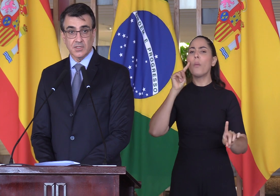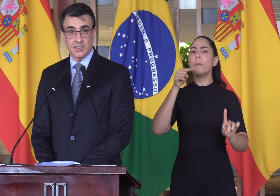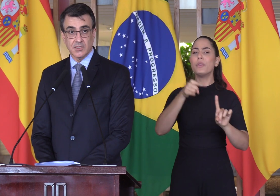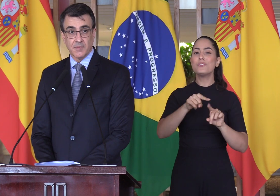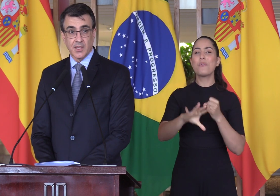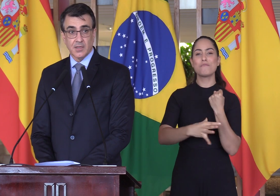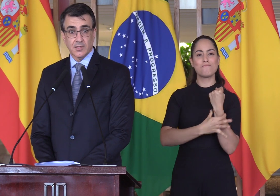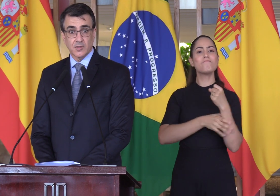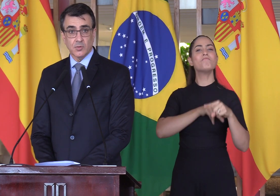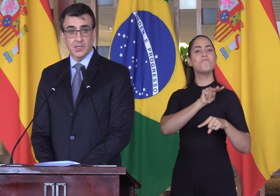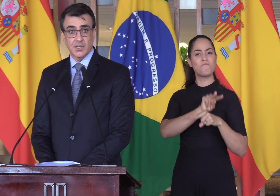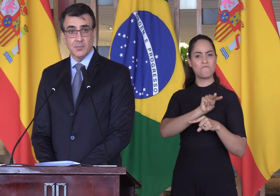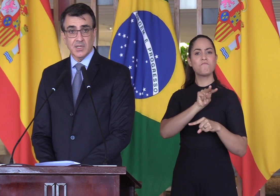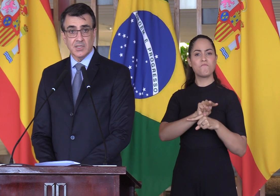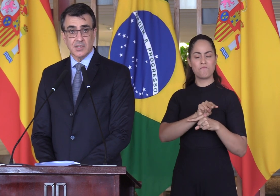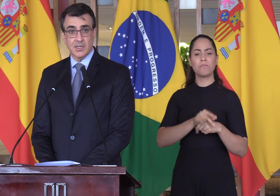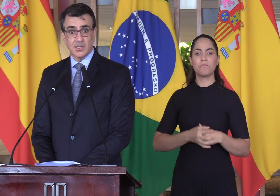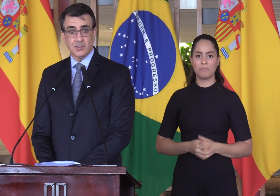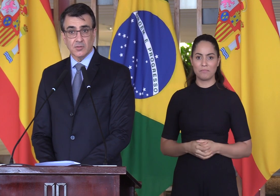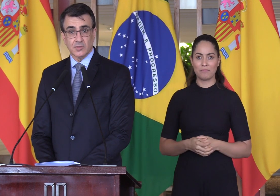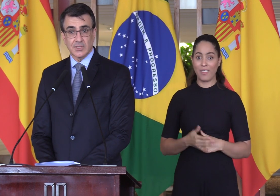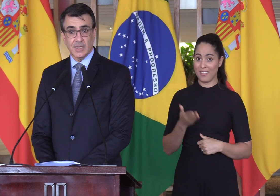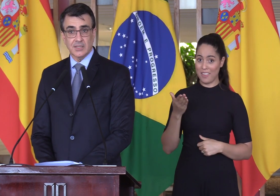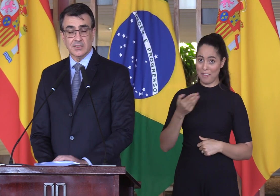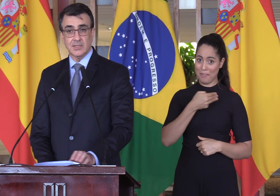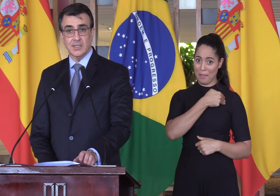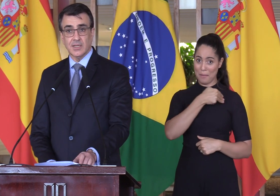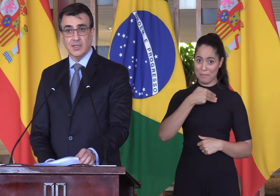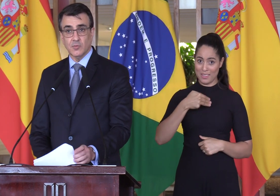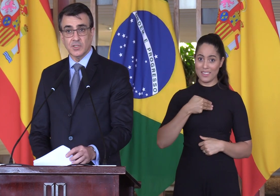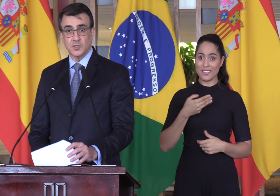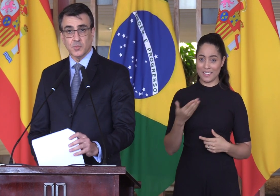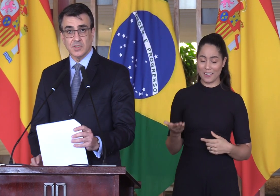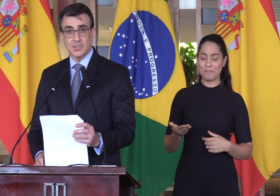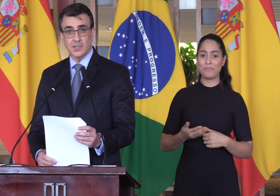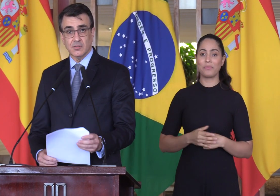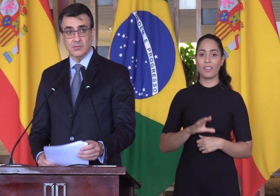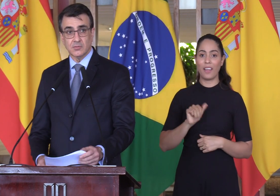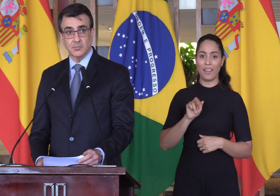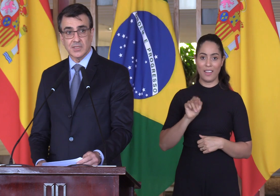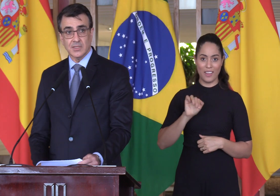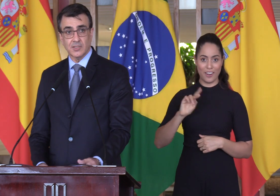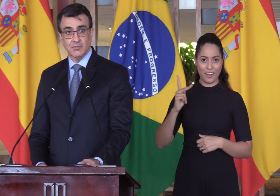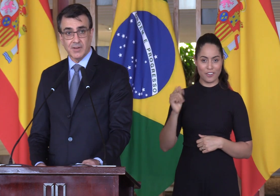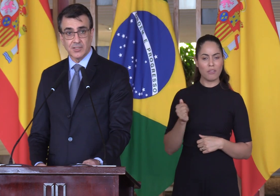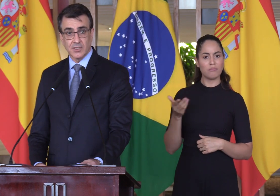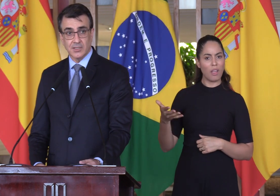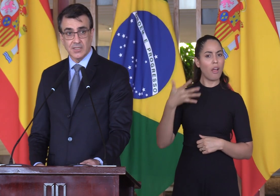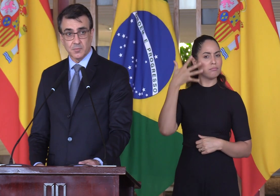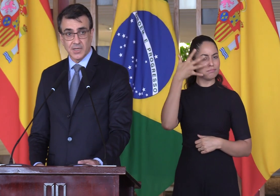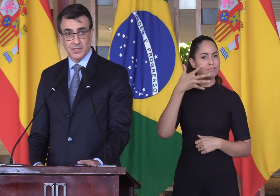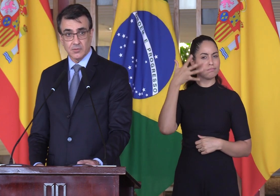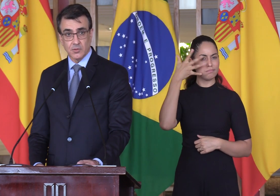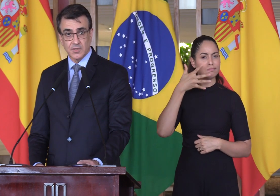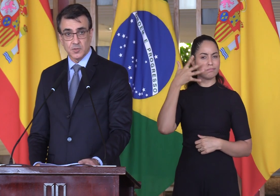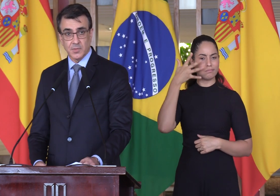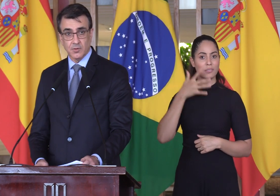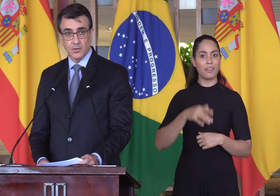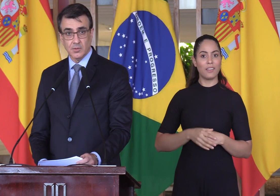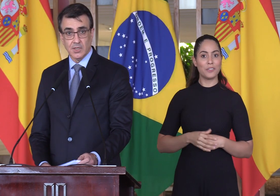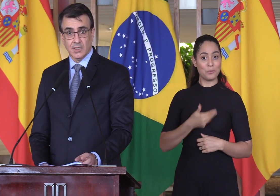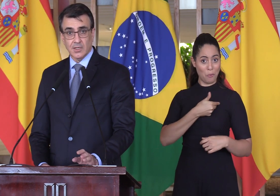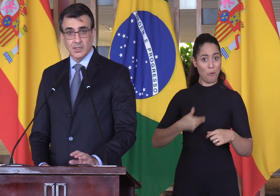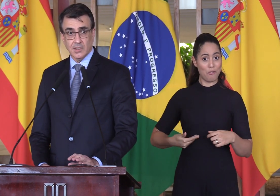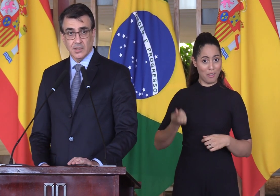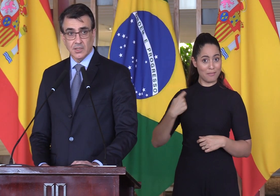protecionistas. Escutei da ministra Arante Gonçalves uma disposição bastante enfática da Espanha, do governo